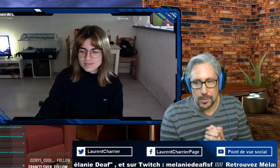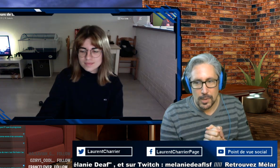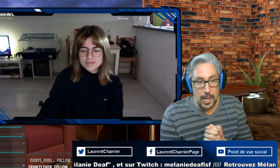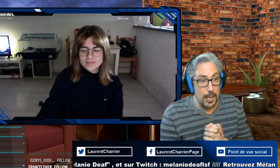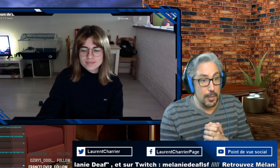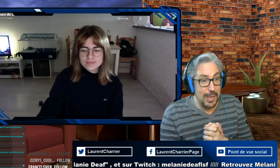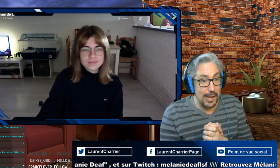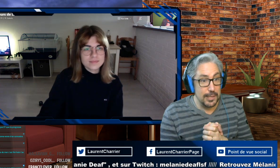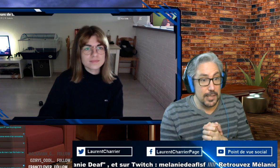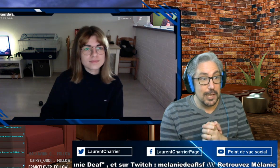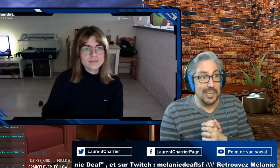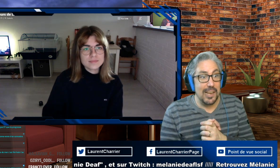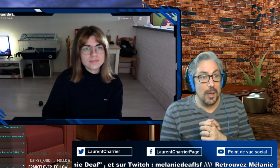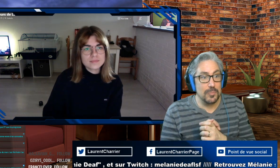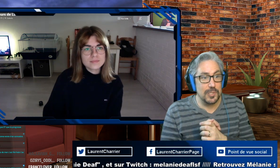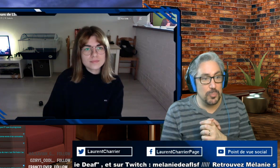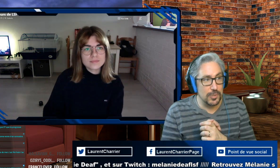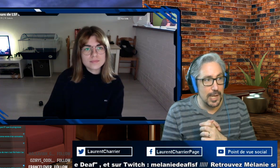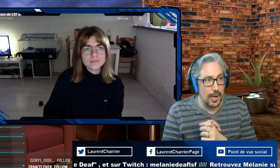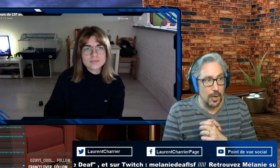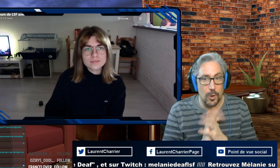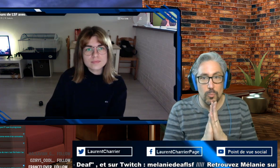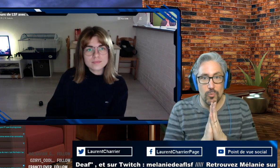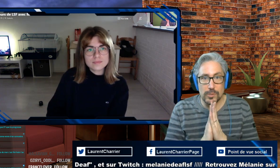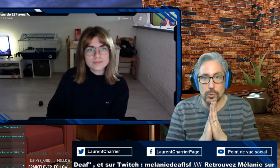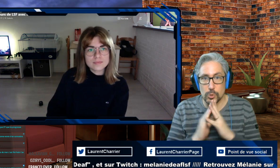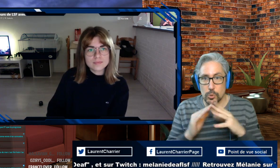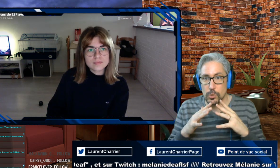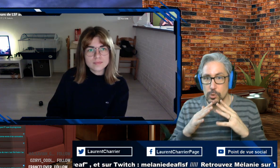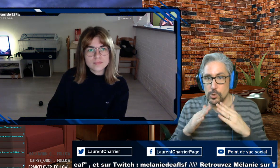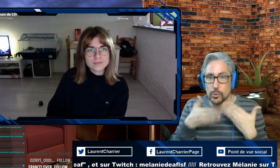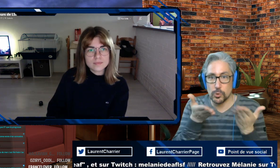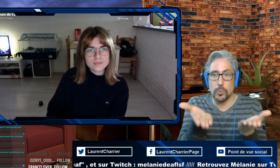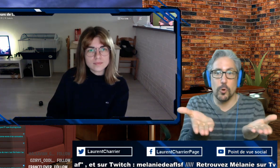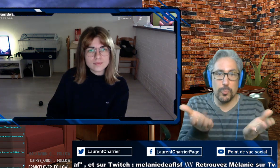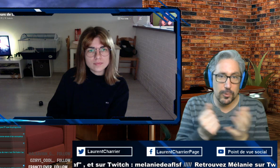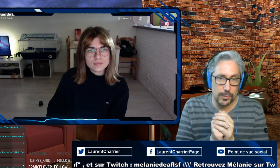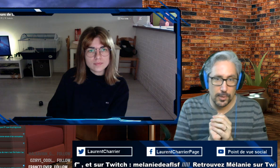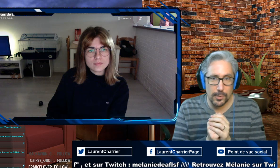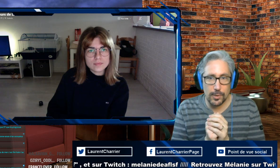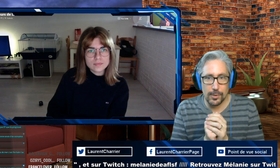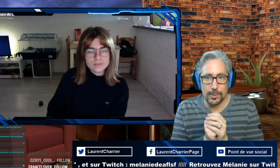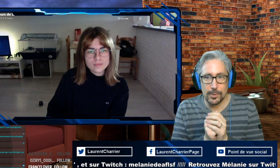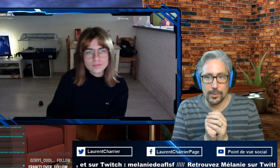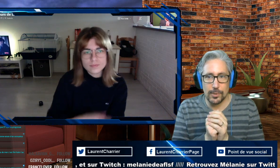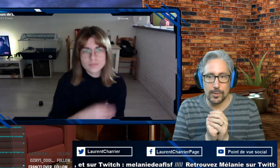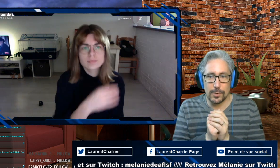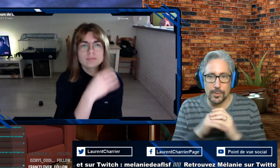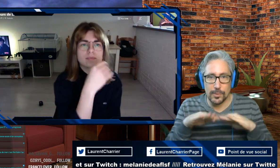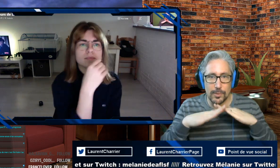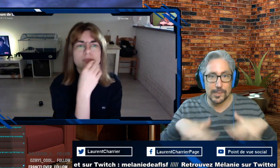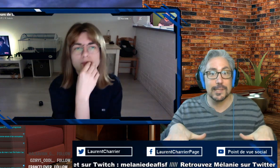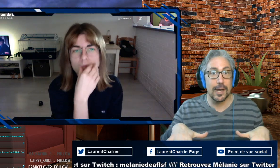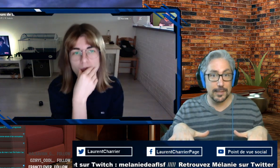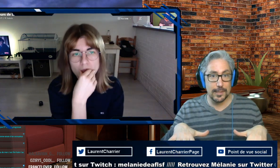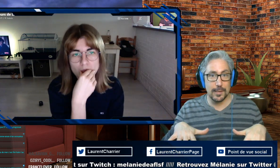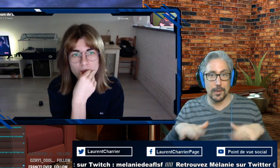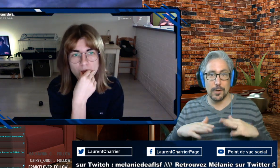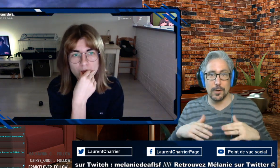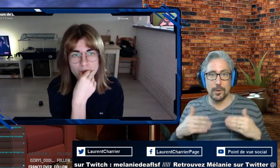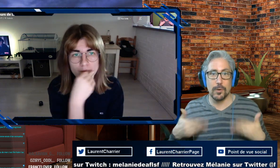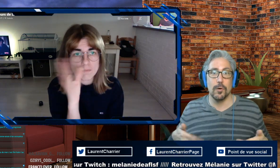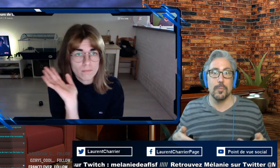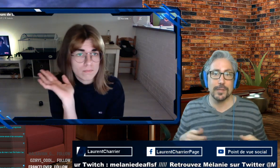écoute, Mélanie, il est un petit peu tard. Moi, ce que je te propose, c'est